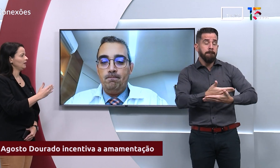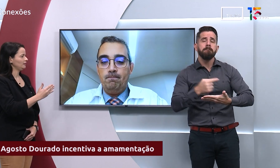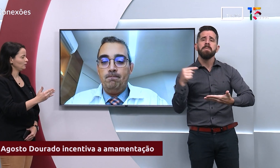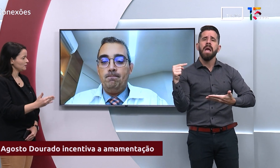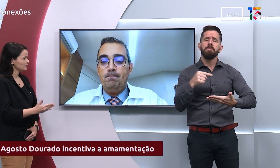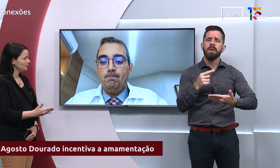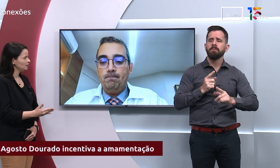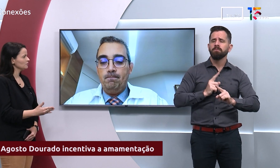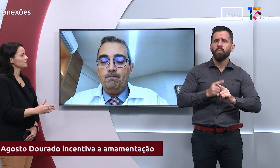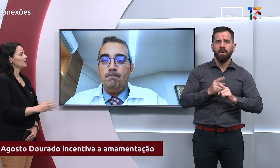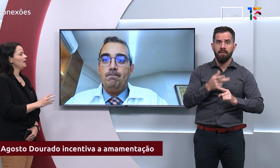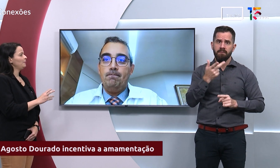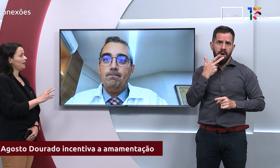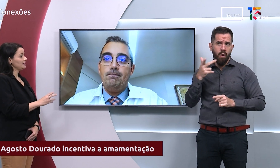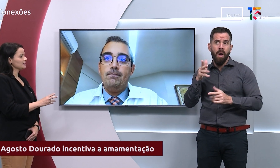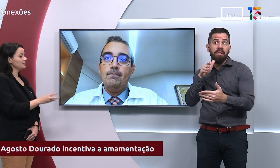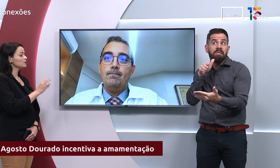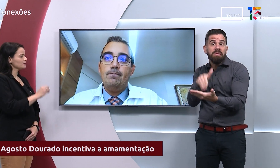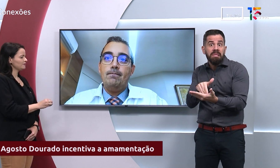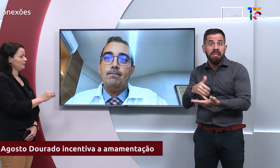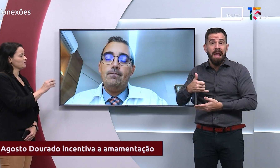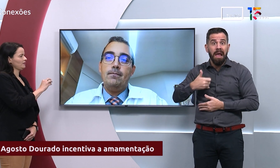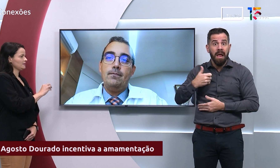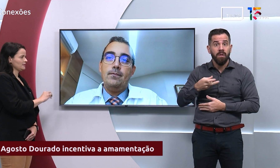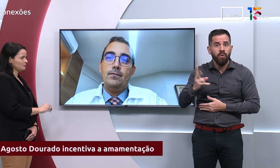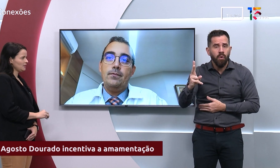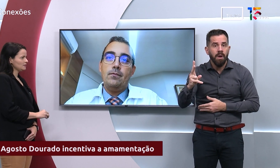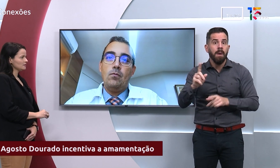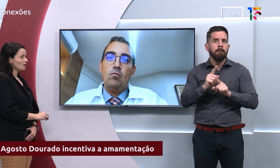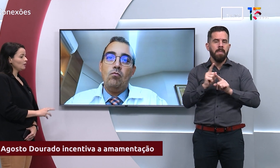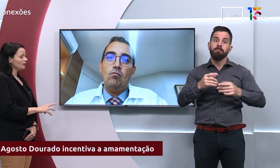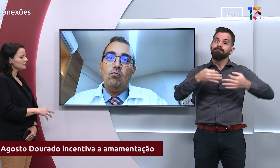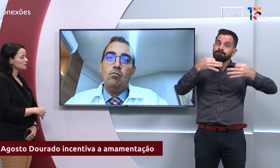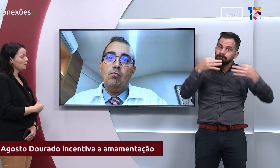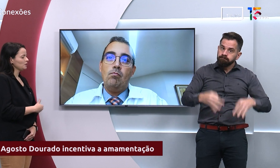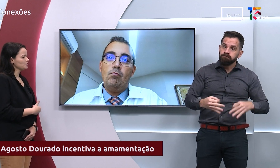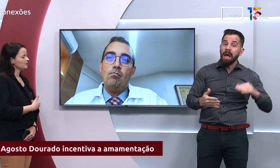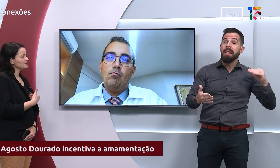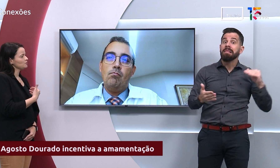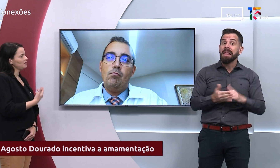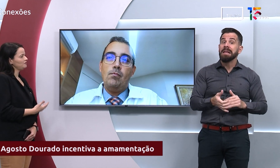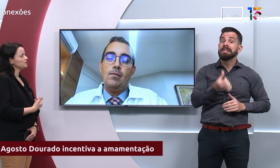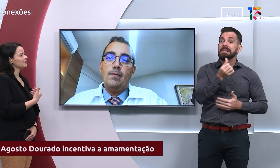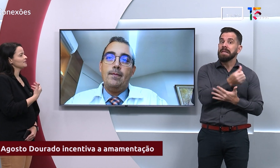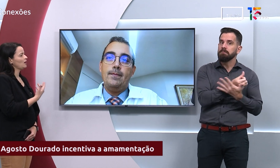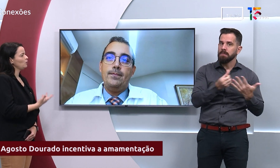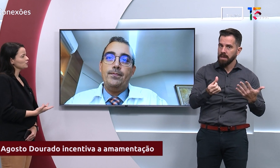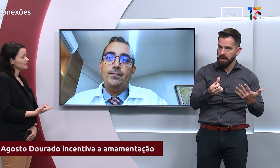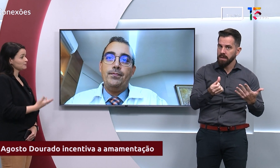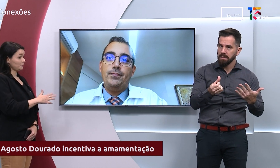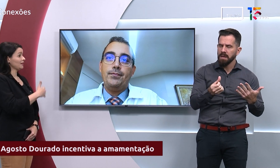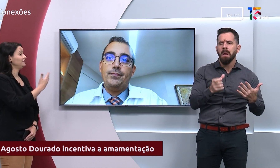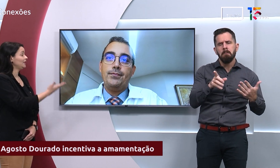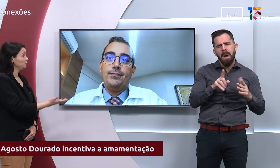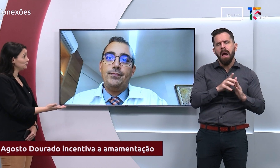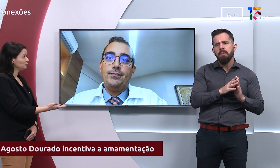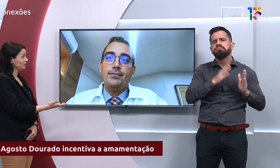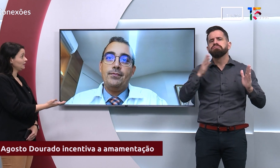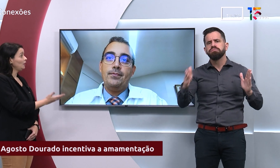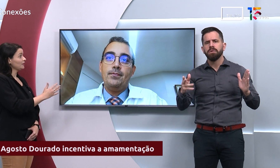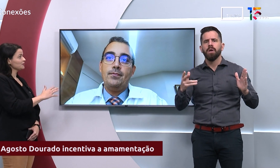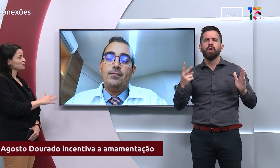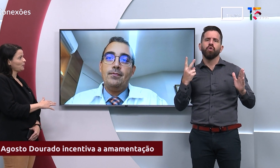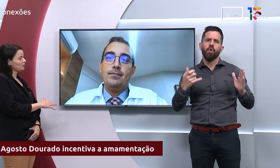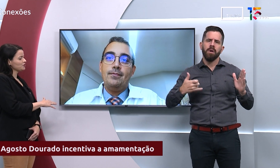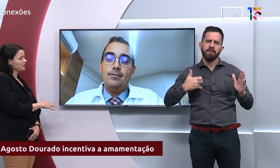aí até 2 anos, mas exclusivamente até 6 meses. O que que isso pode trazer de benefício para a saúde desse bebê na vida